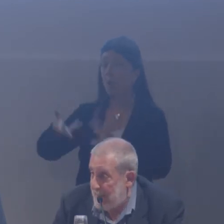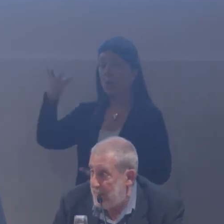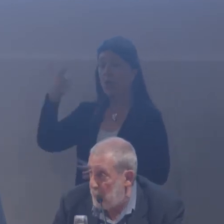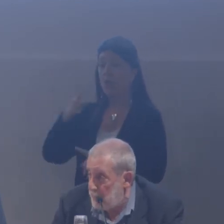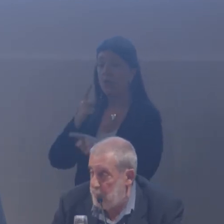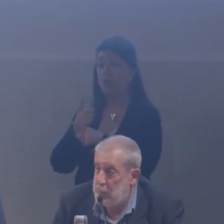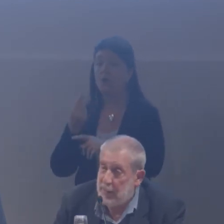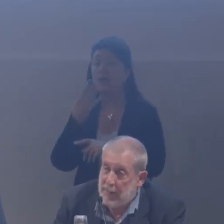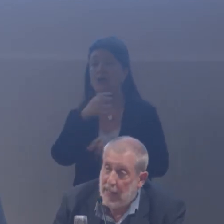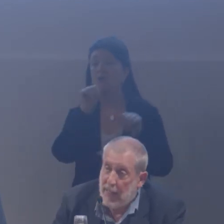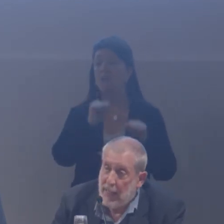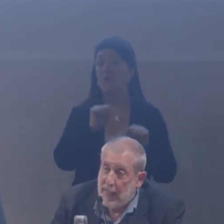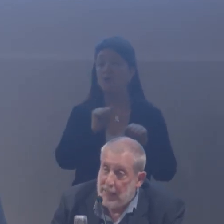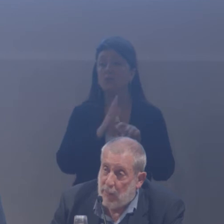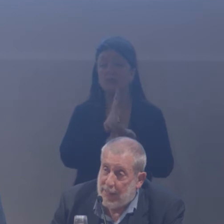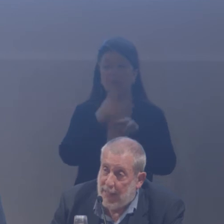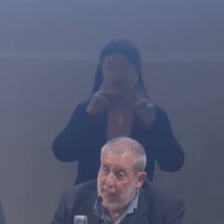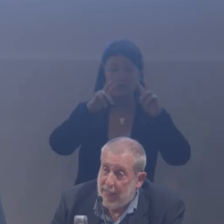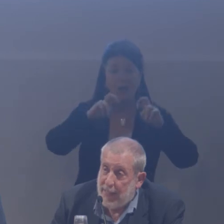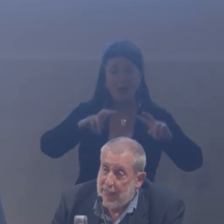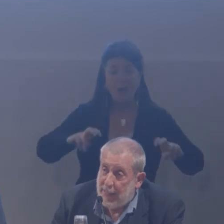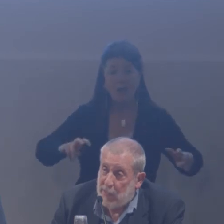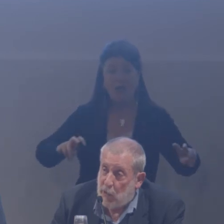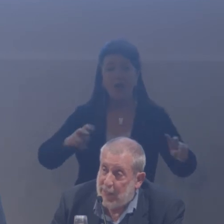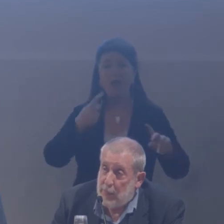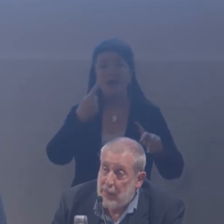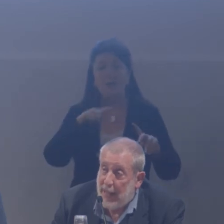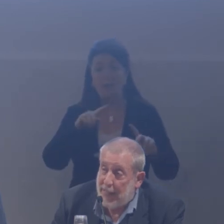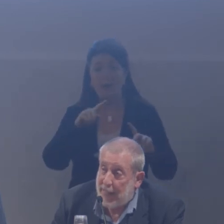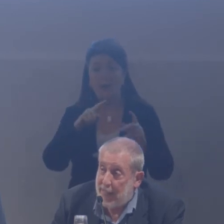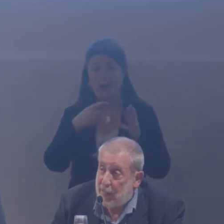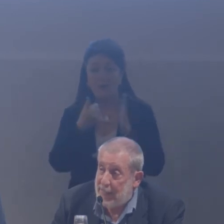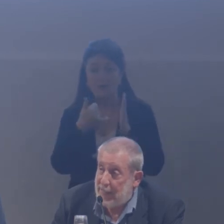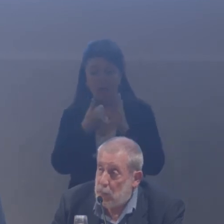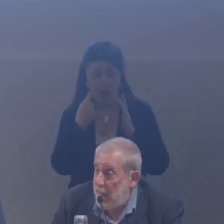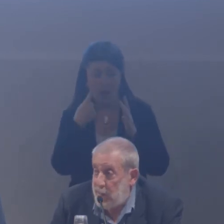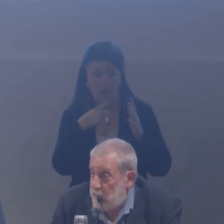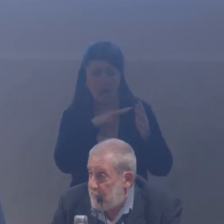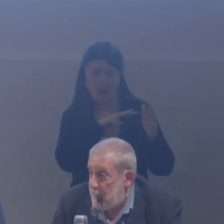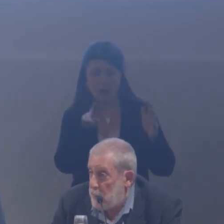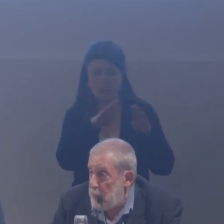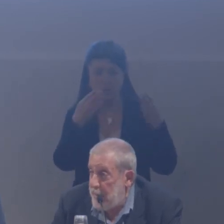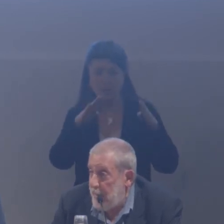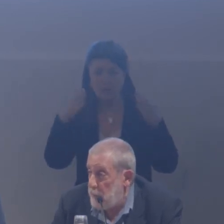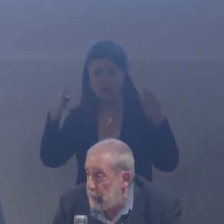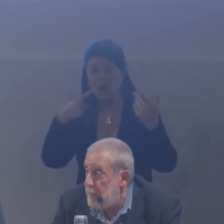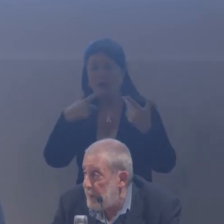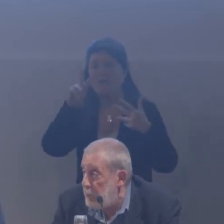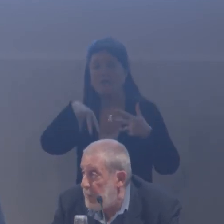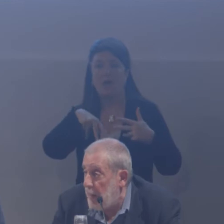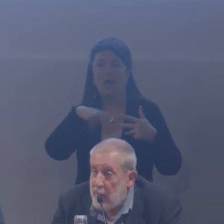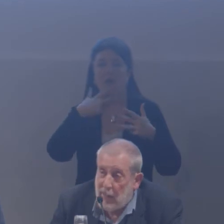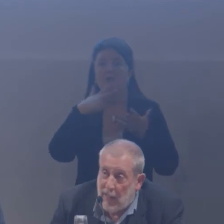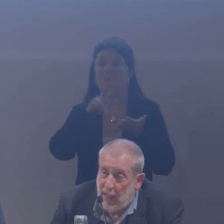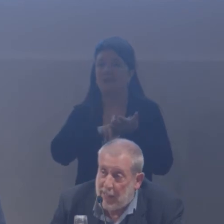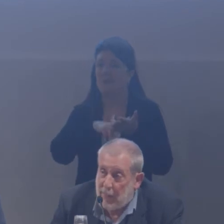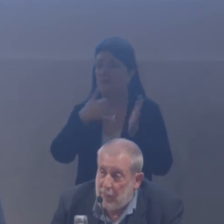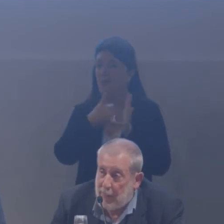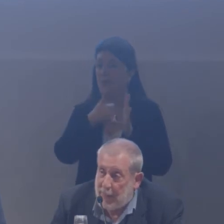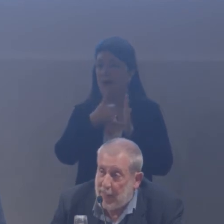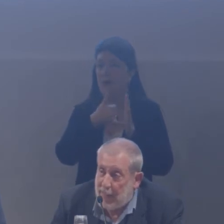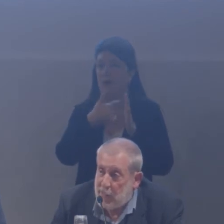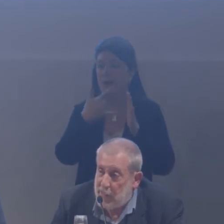si decidesse a darti la possibilità di guardare dentro queste banche, che erano il santuario del segreto bancario, quindi si capiva